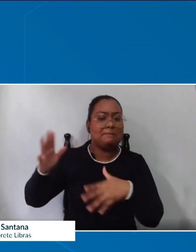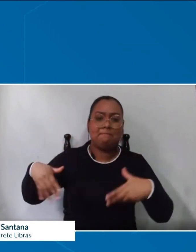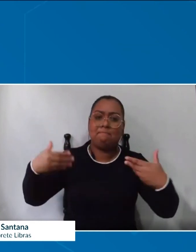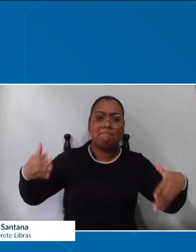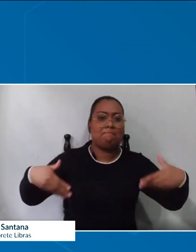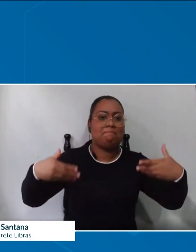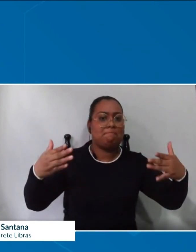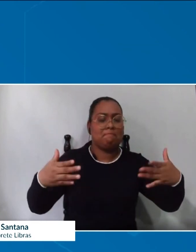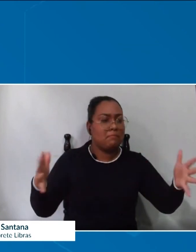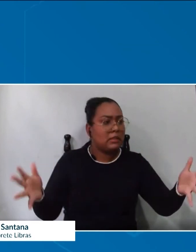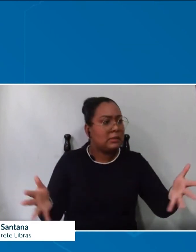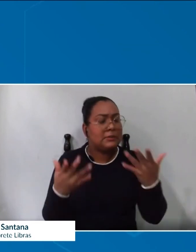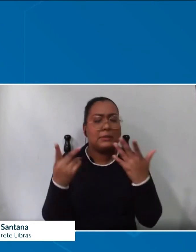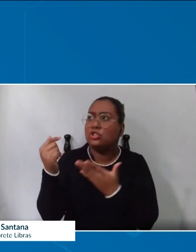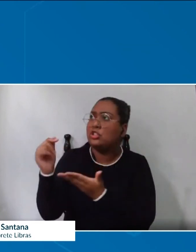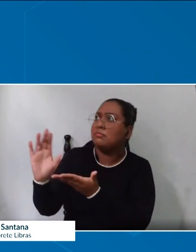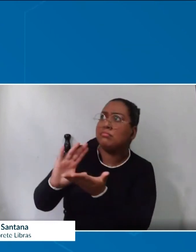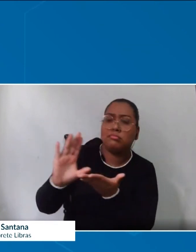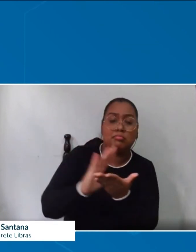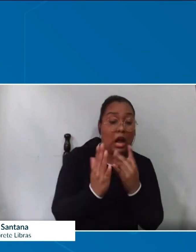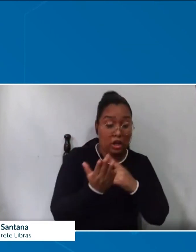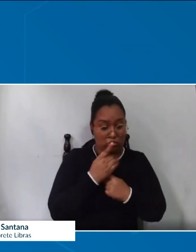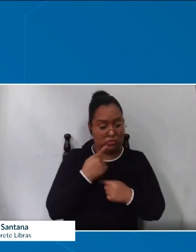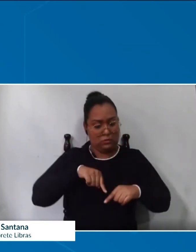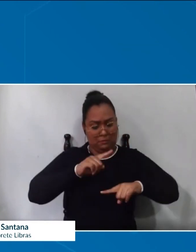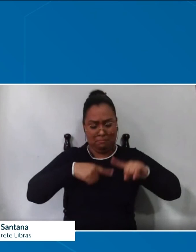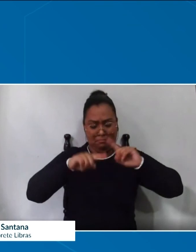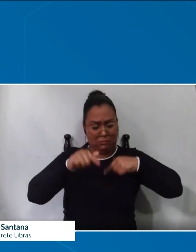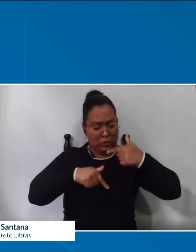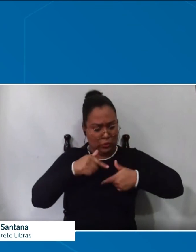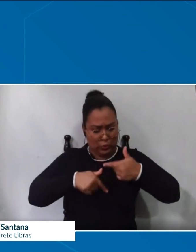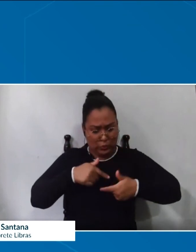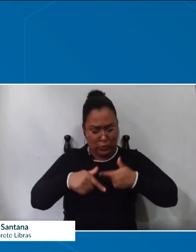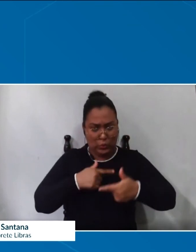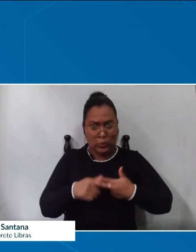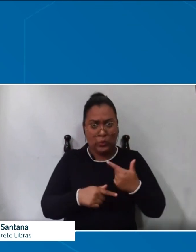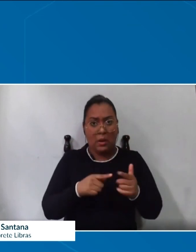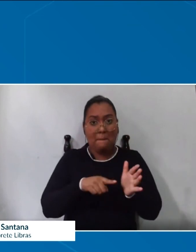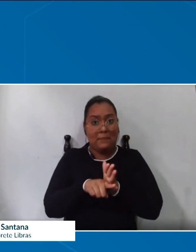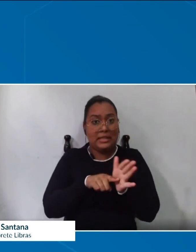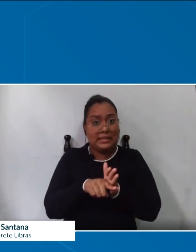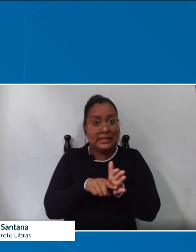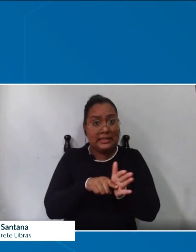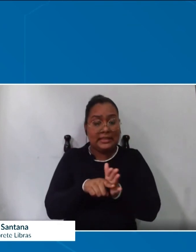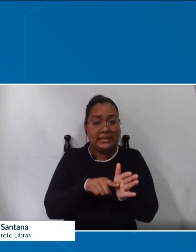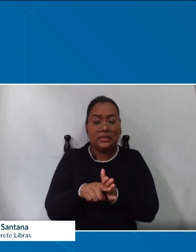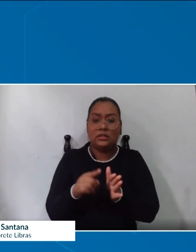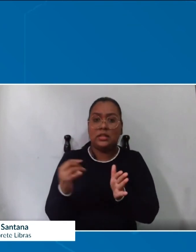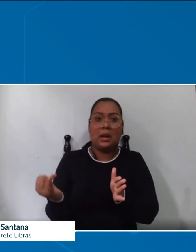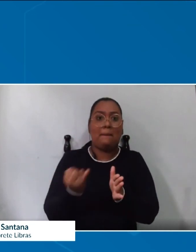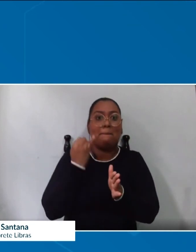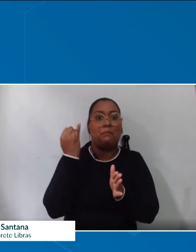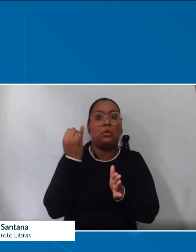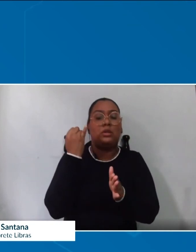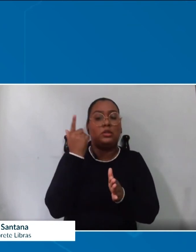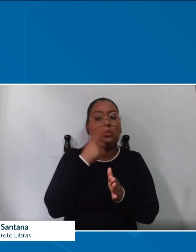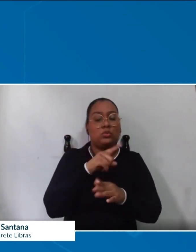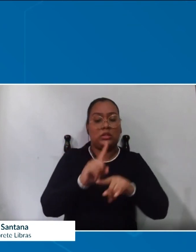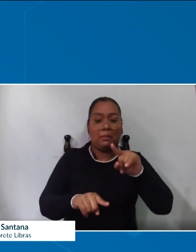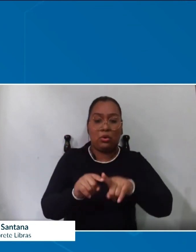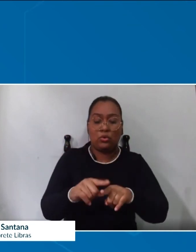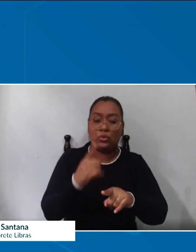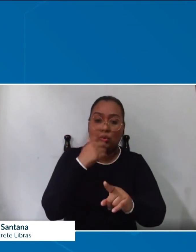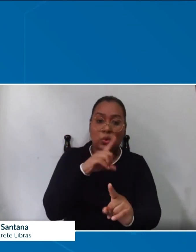de financiamento e levar não somente uma pesquisa básica, uma pesquisa que chega a um produto e chega